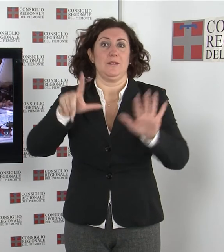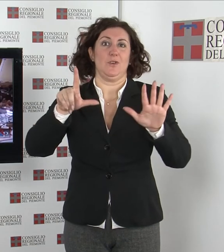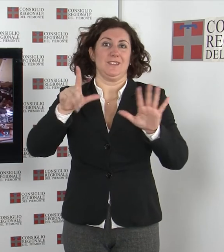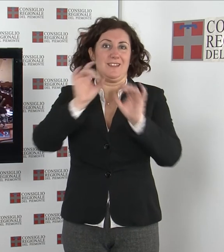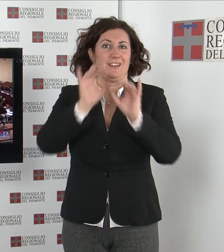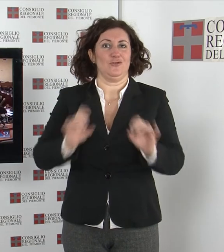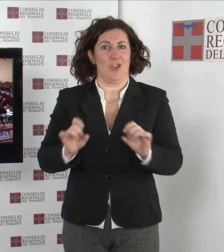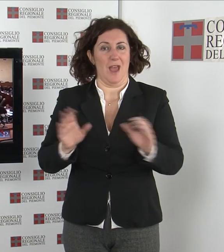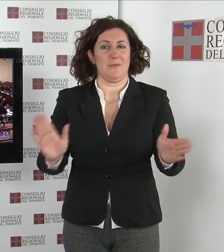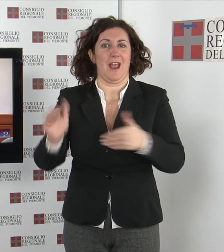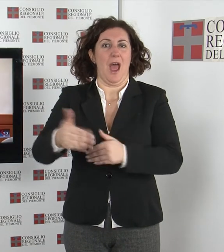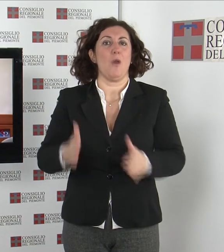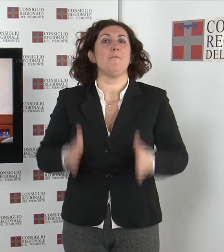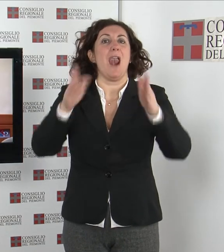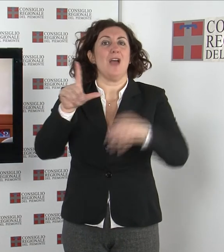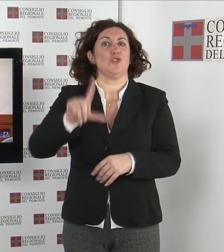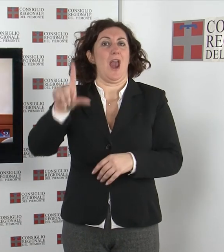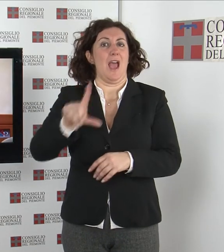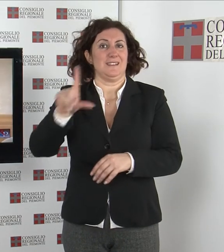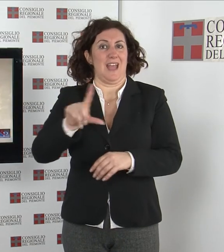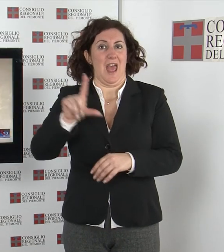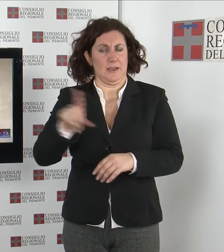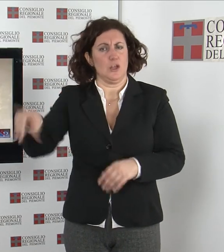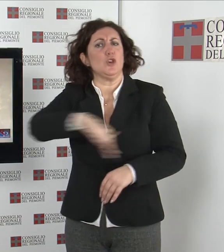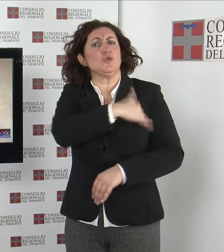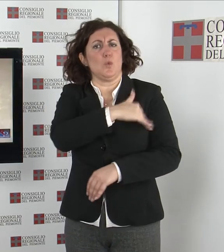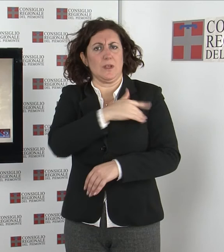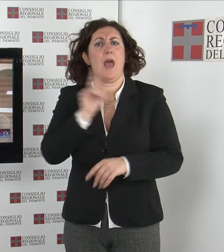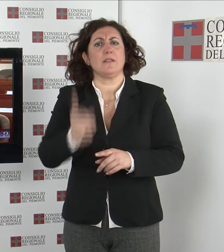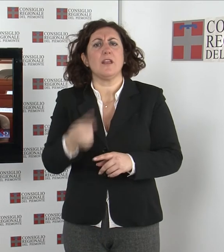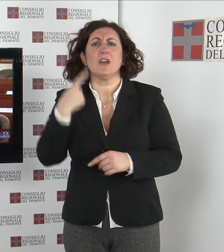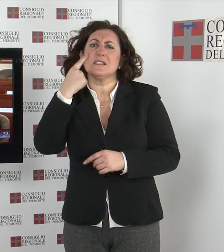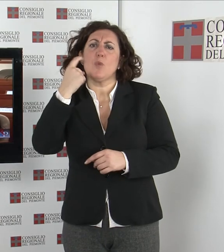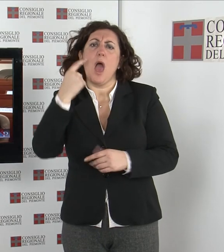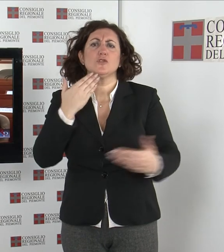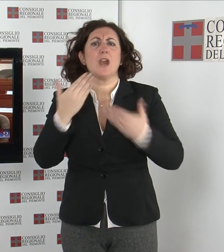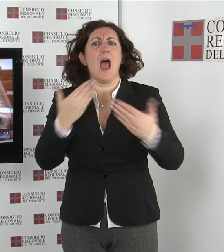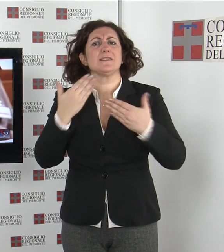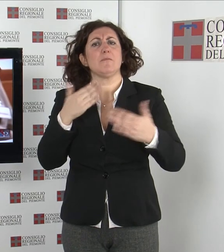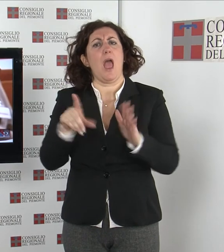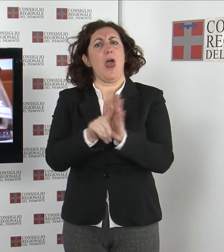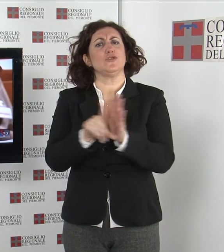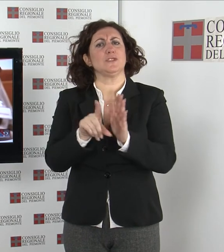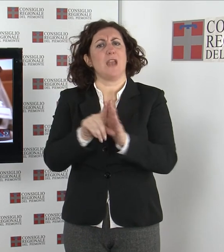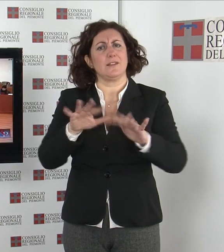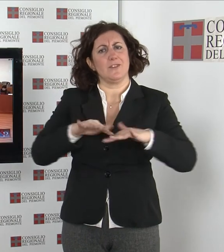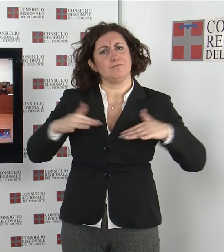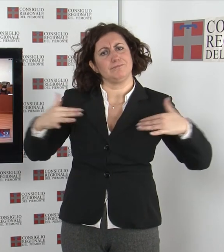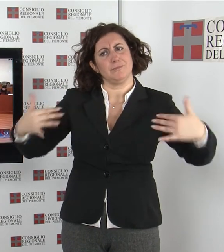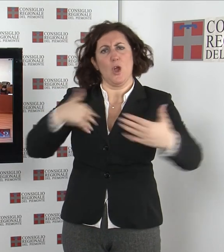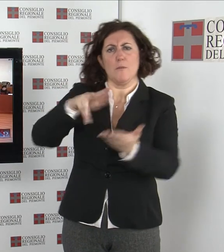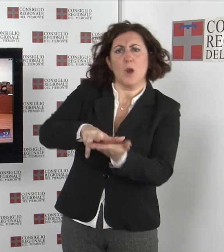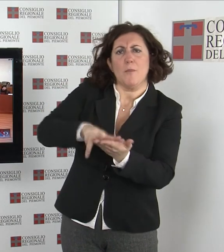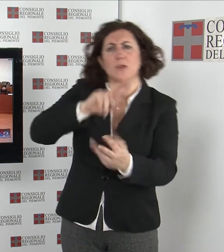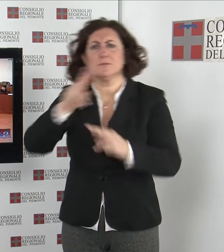Palazzo Lascari gli studenti simuleranno i lavori dell'assemblea legislativa presentando e votando le loro proposte vestendo